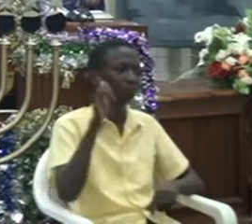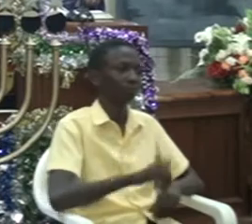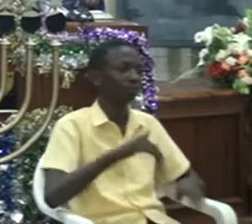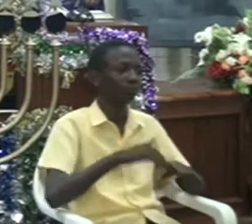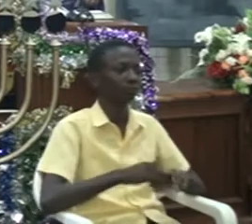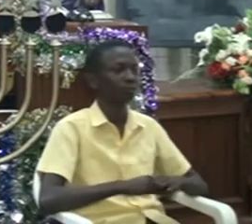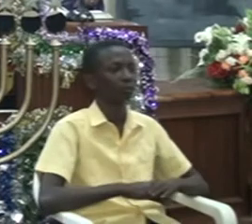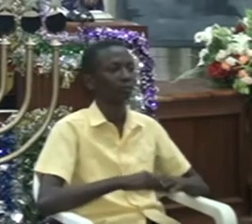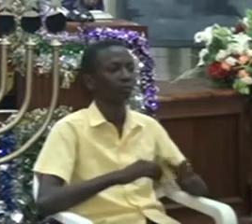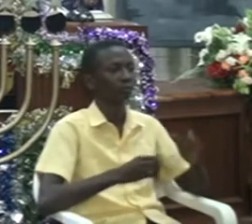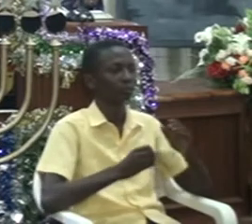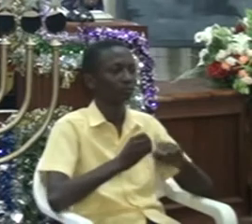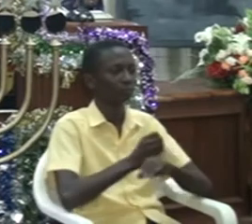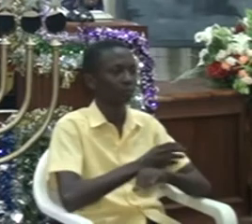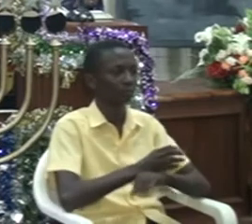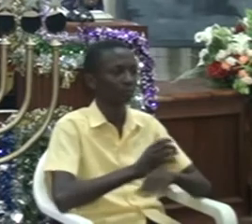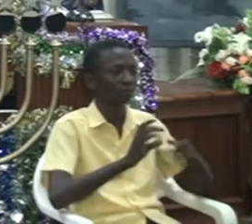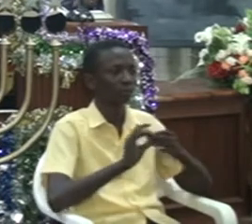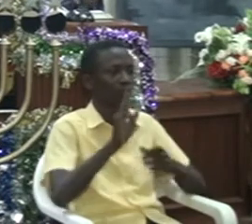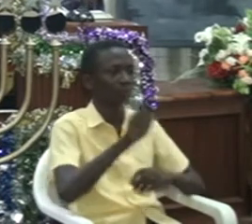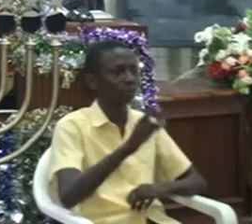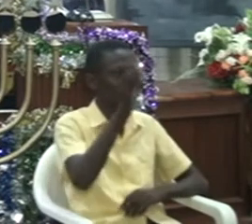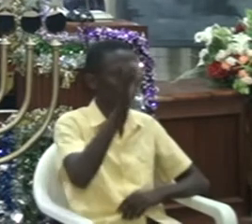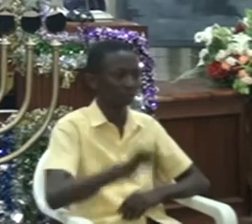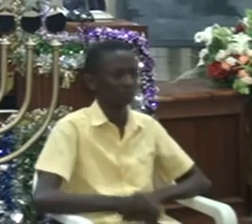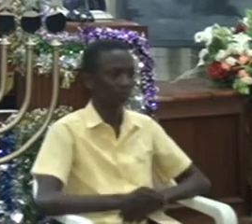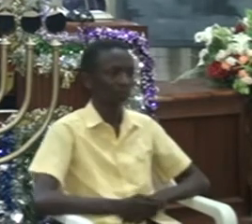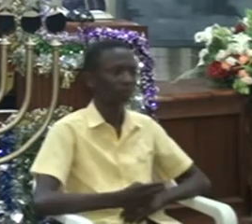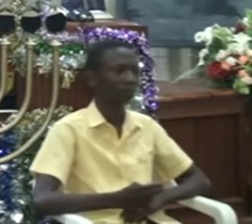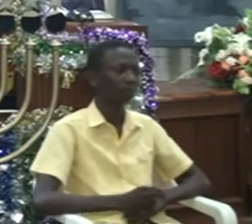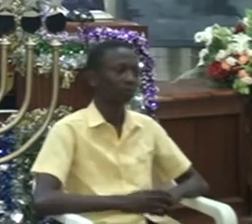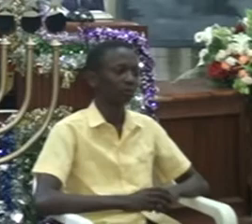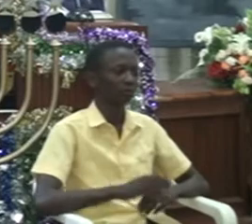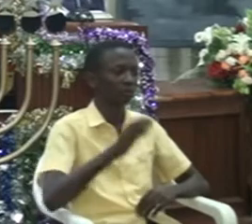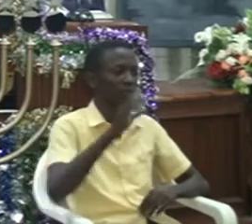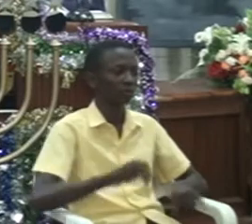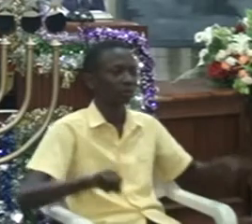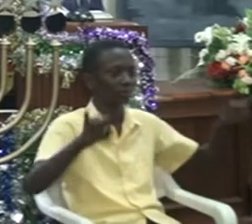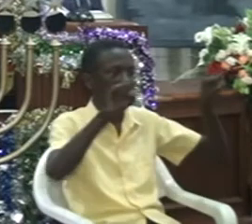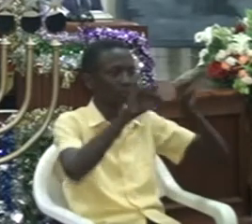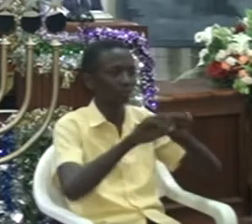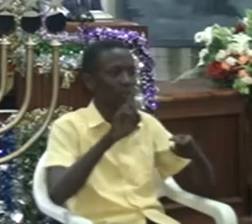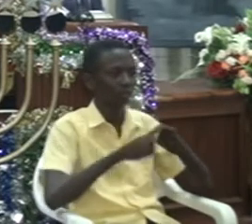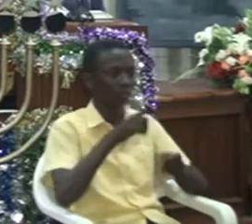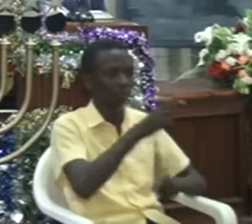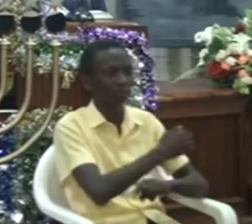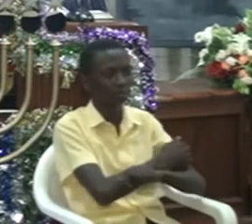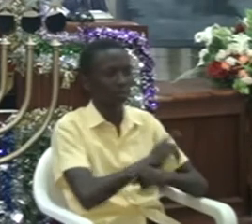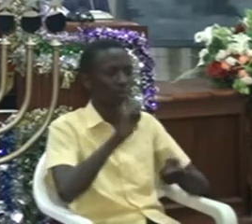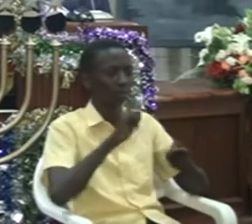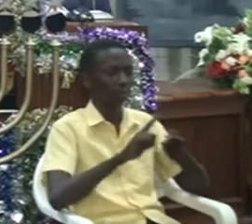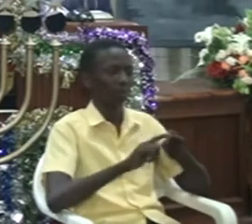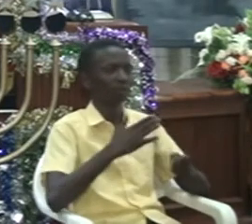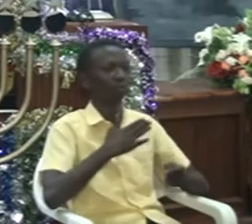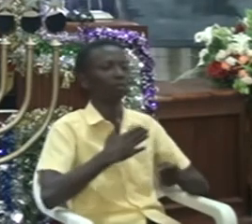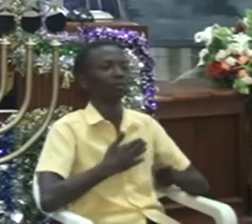versets. Les pensées positives et utiles pour toi et pour moi. Lakini mimi nabakia mwai mawazo ya mashairi mbili ambao mimi naona sasa